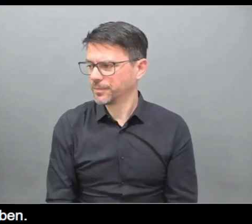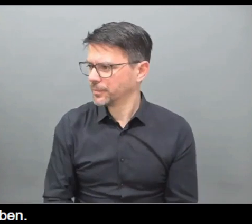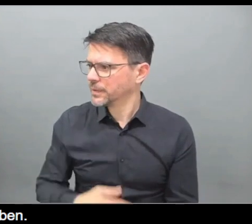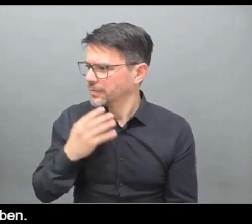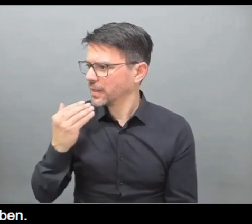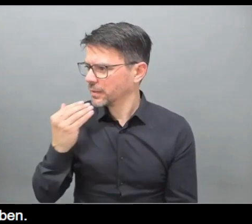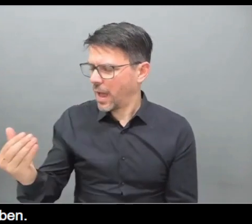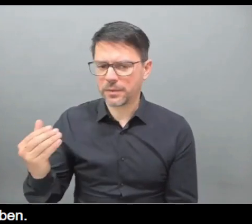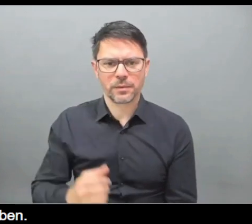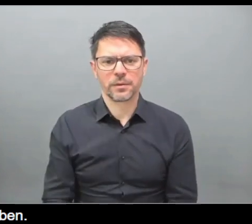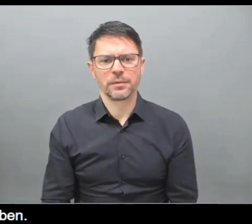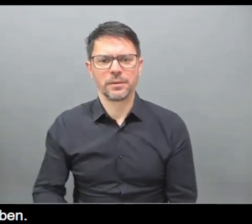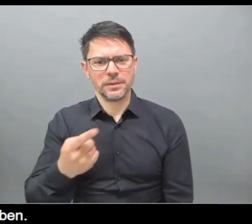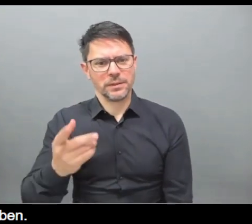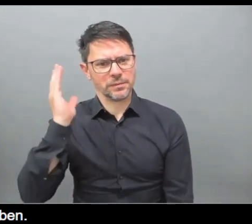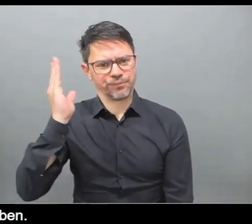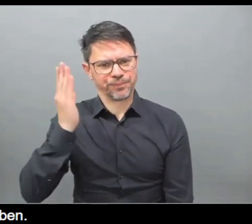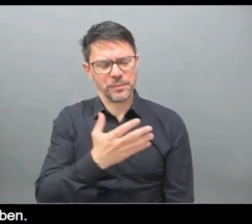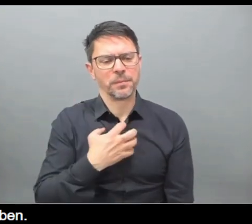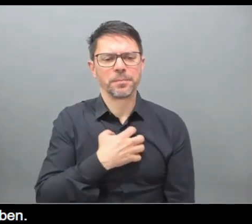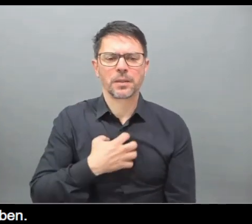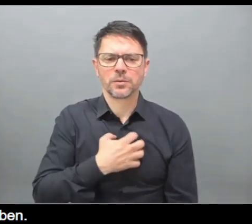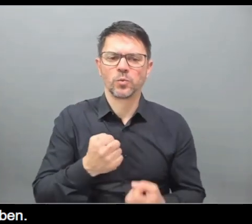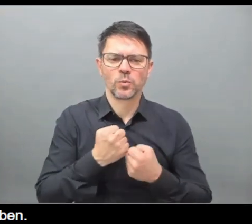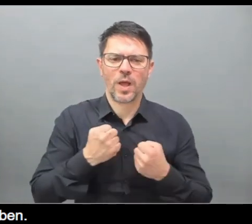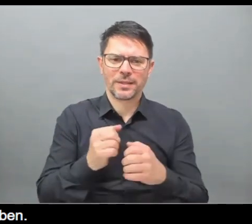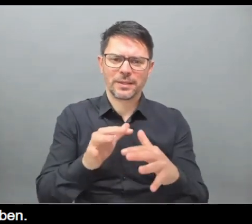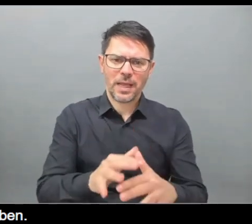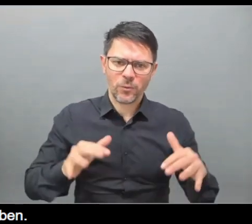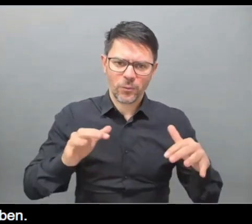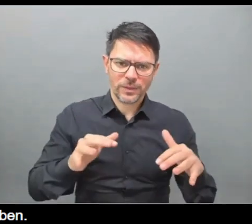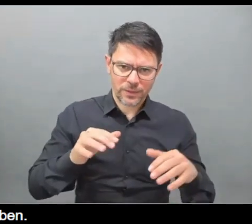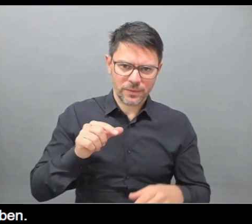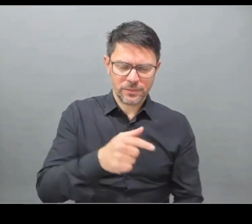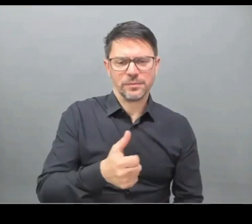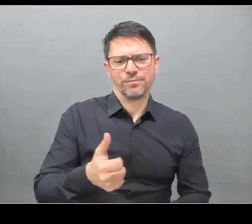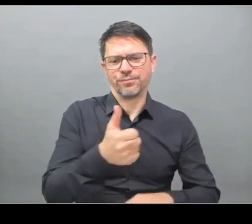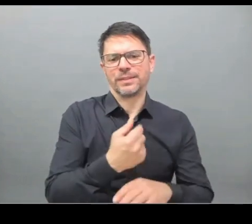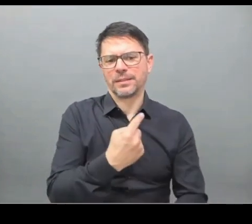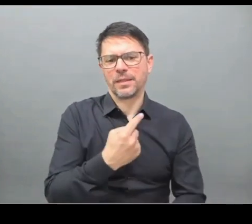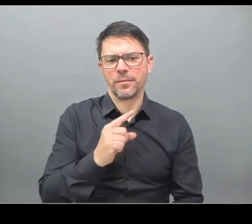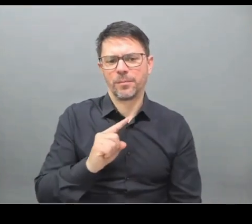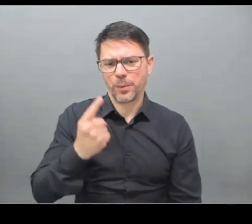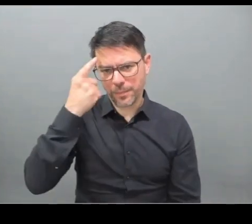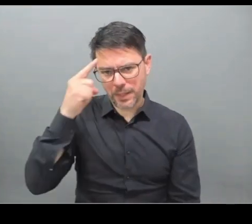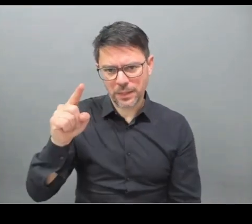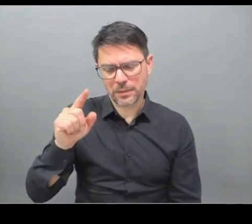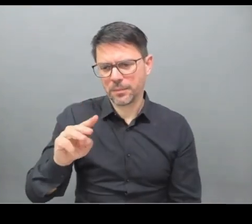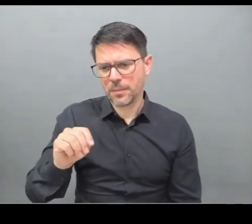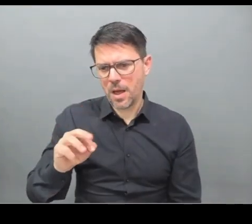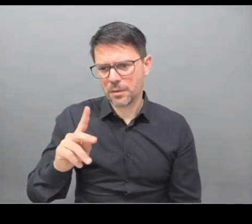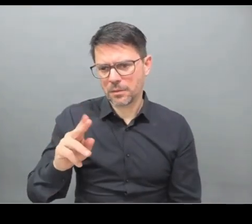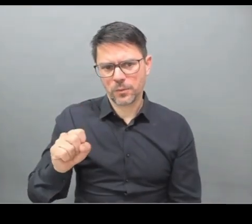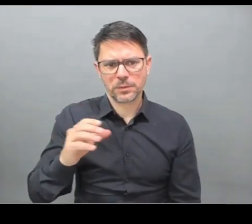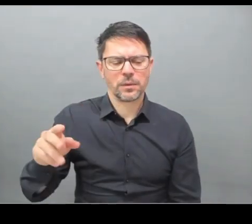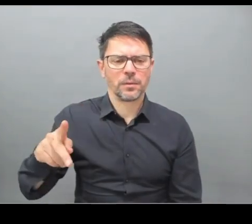wir dankbar, dass wir heute an den Beratungen zu diesem Thema im Ministerrat teilnehmen konnten. Ich will zunächst mit der aktuellen